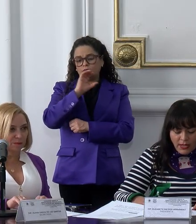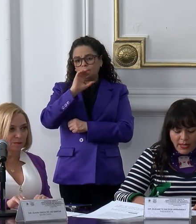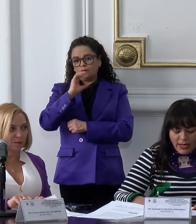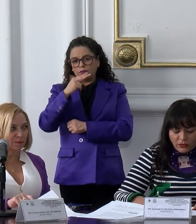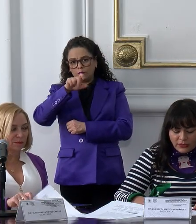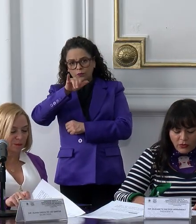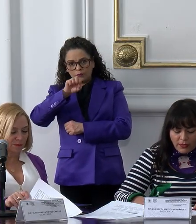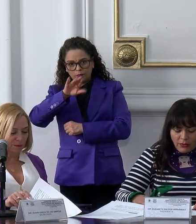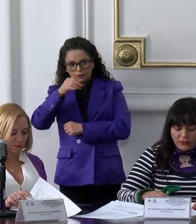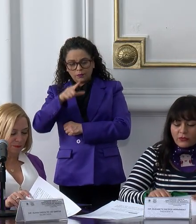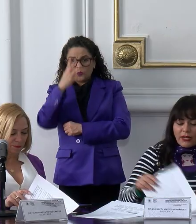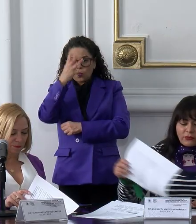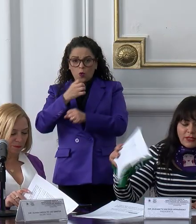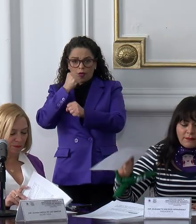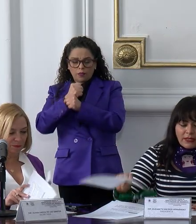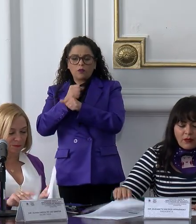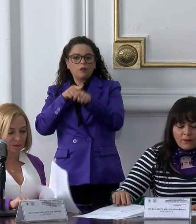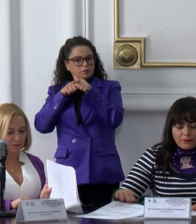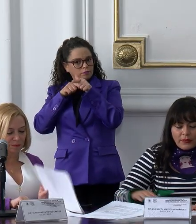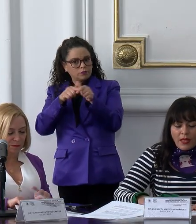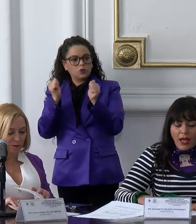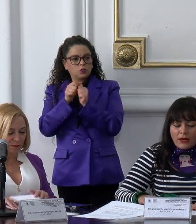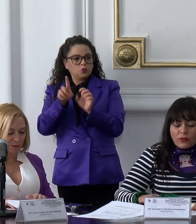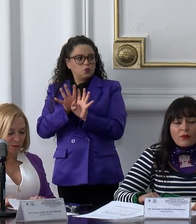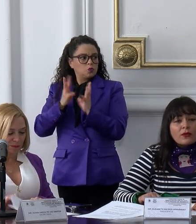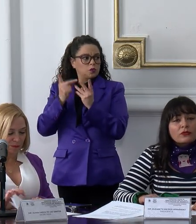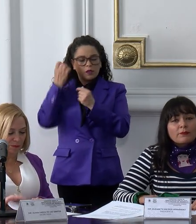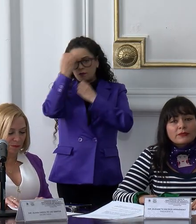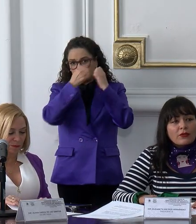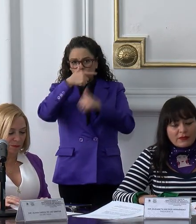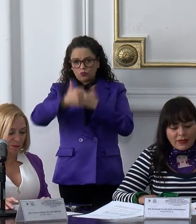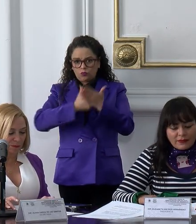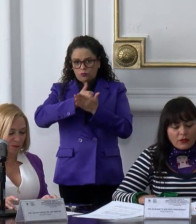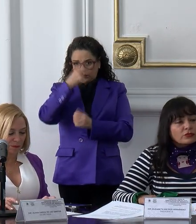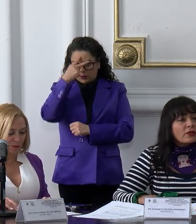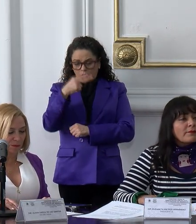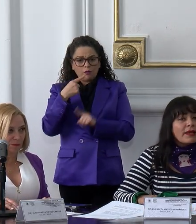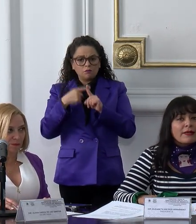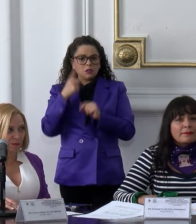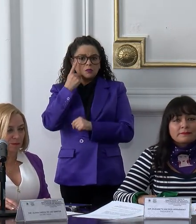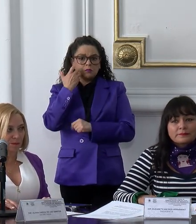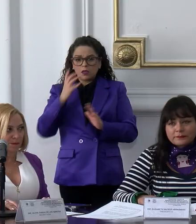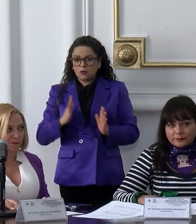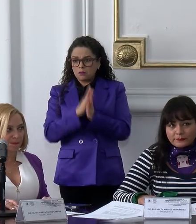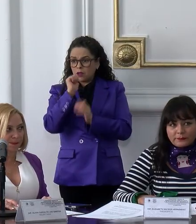años el Consejo de Evaluación de la Ciudad de México. ¿Alguna o algún diputado desea hacer uso de la